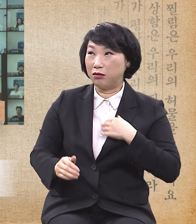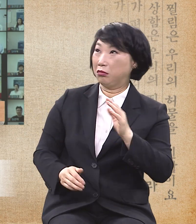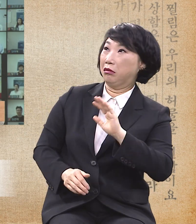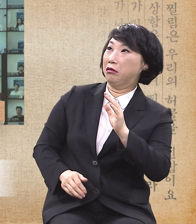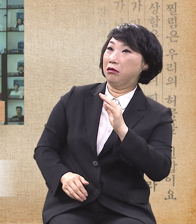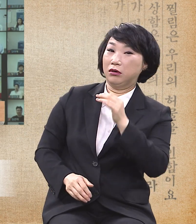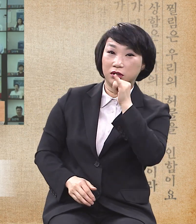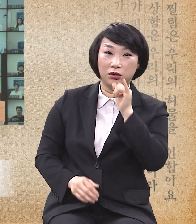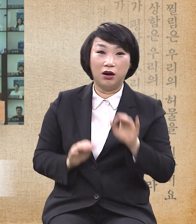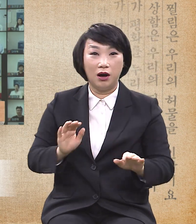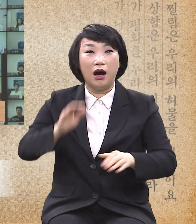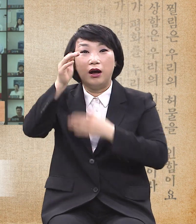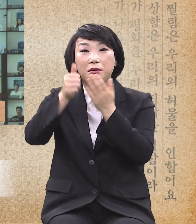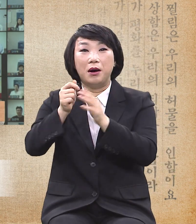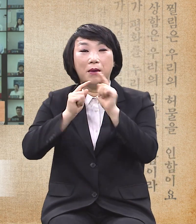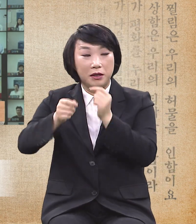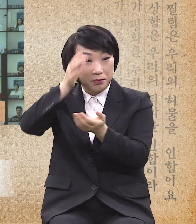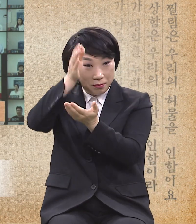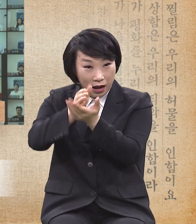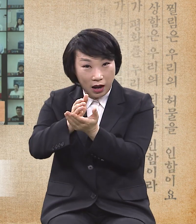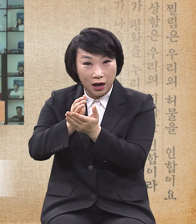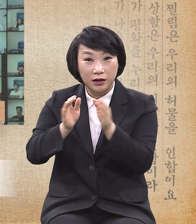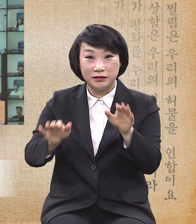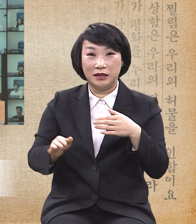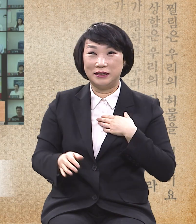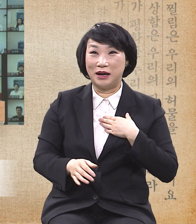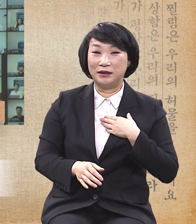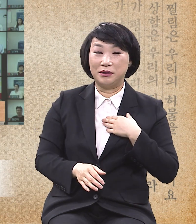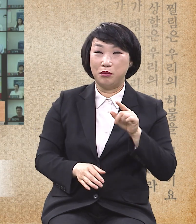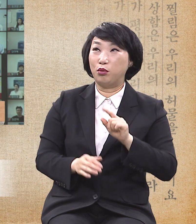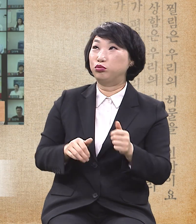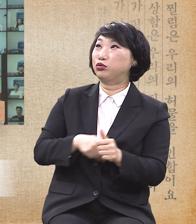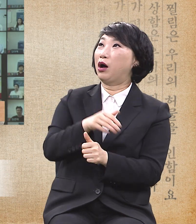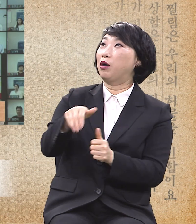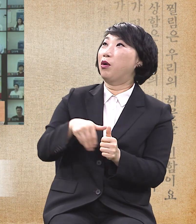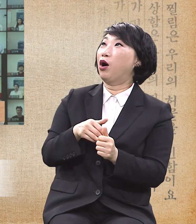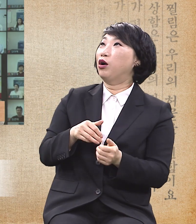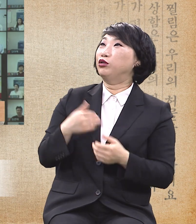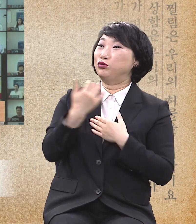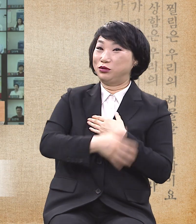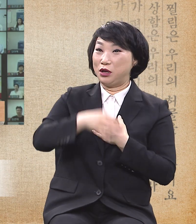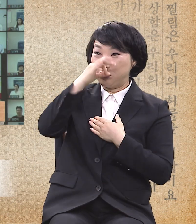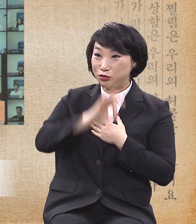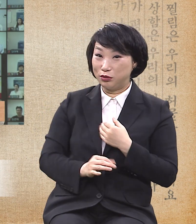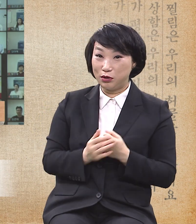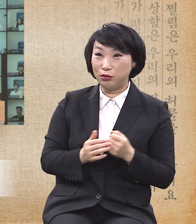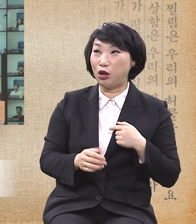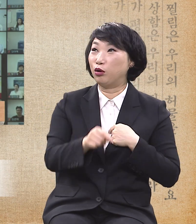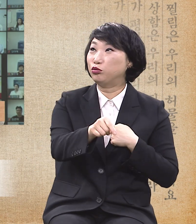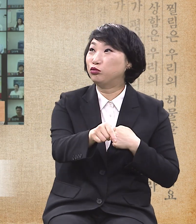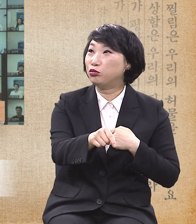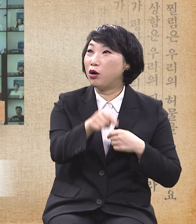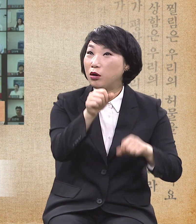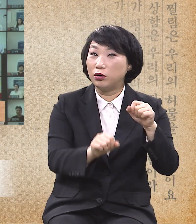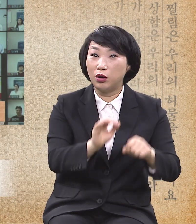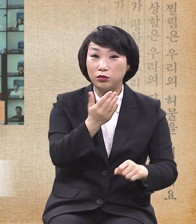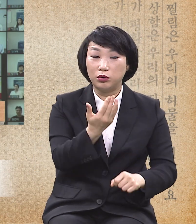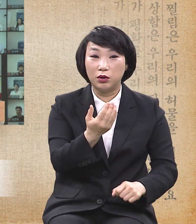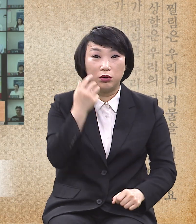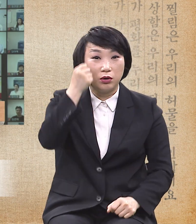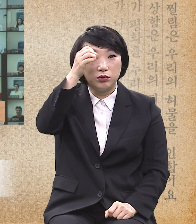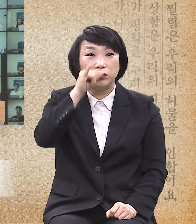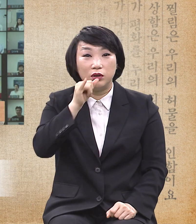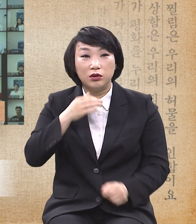것입니다. 하나님 말씀은 하지 말라는데 상황상 육신의 이익 때문에 해야 된다는